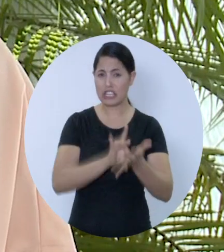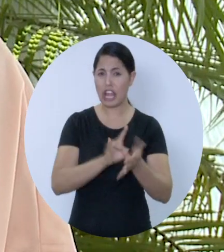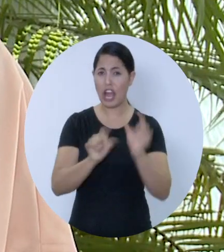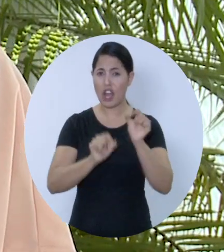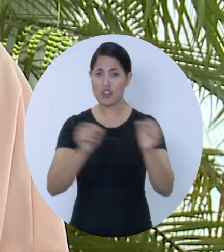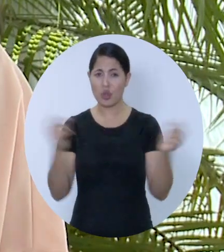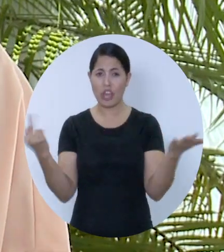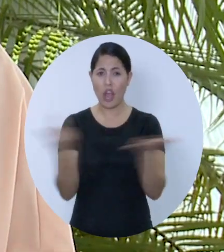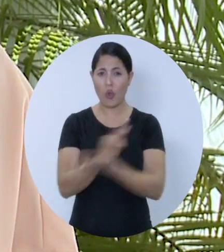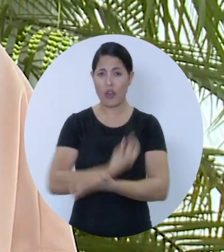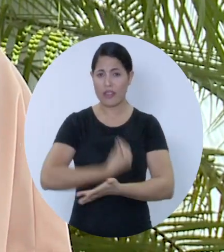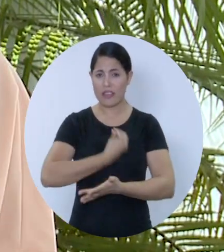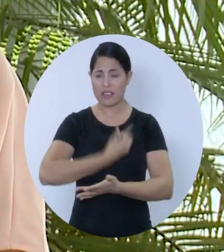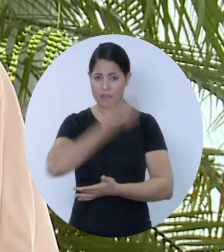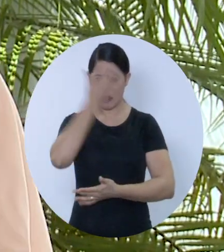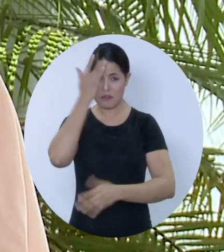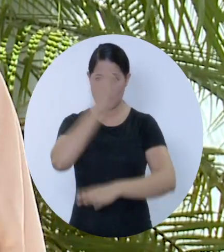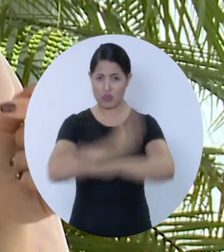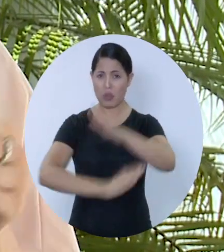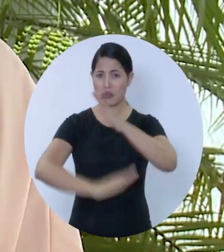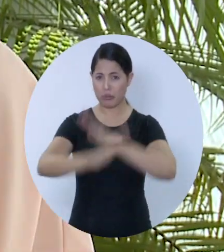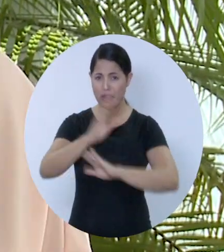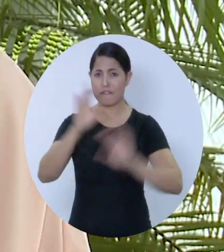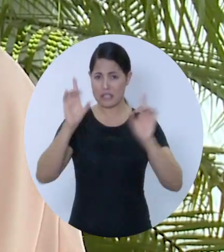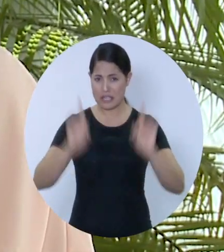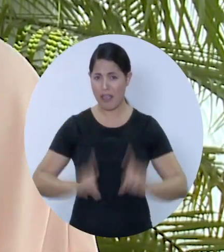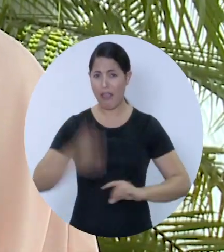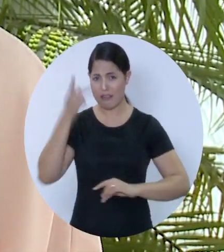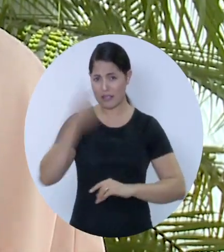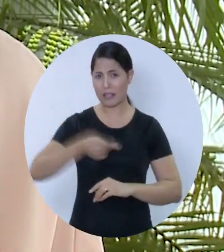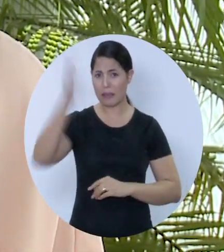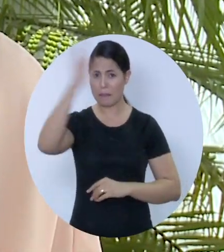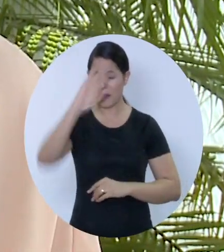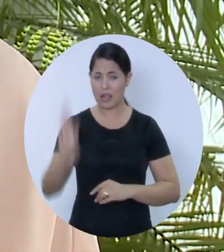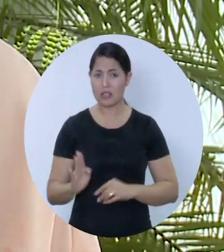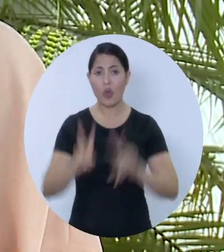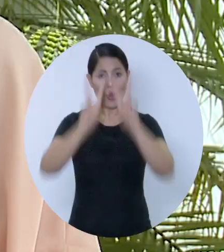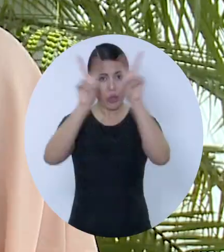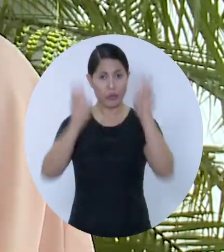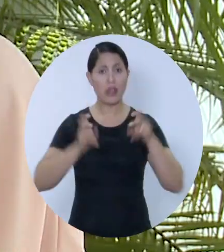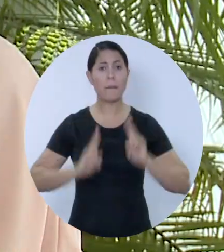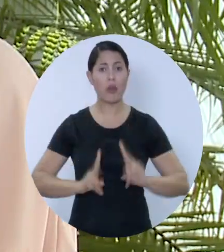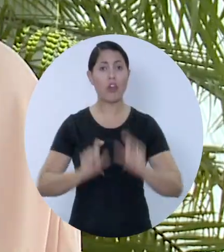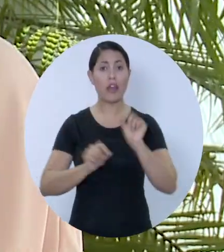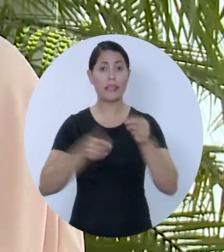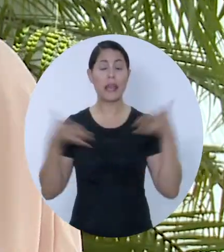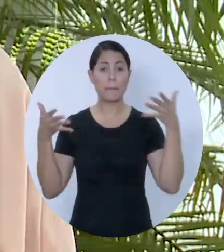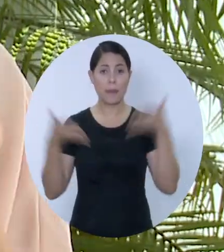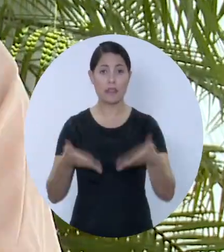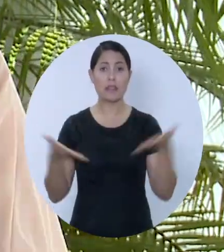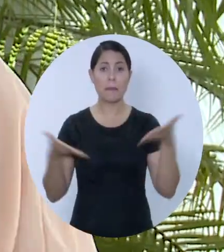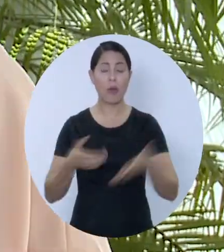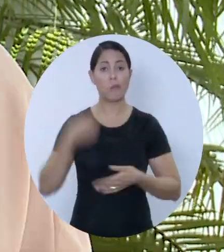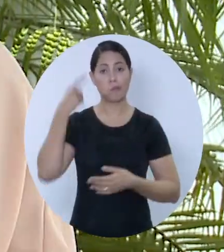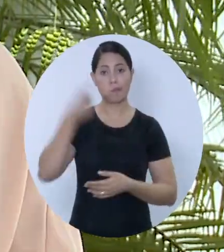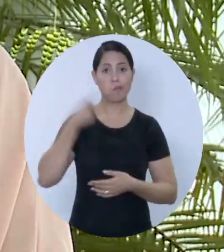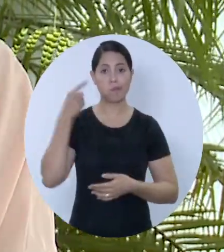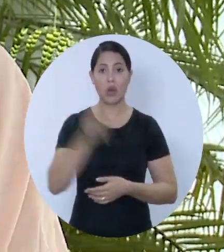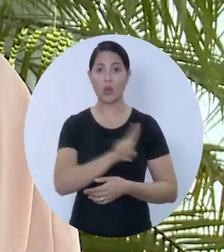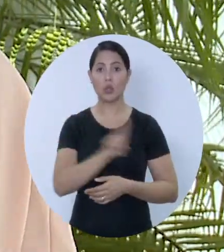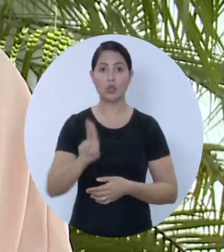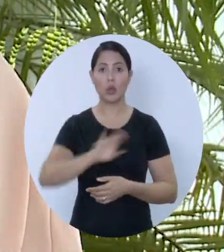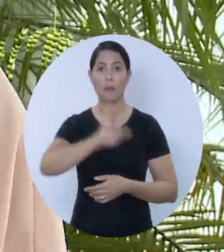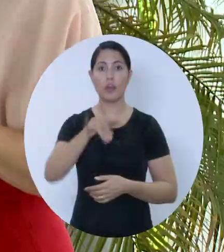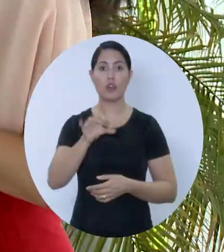a realidade de várias pessoas com deficiência no Brasil. E para continuarmos a falar sobre este tema, quem participa